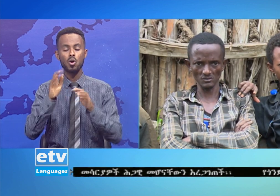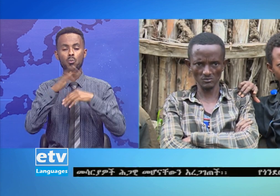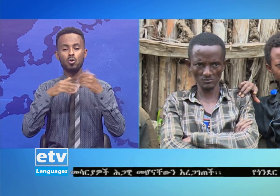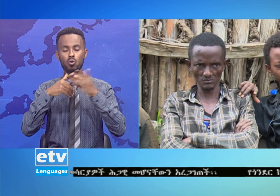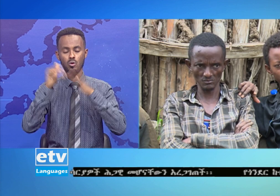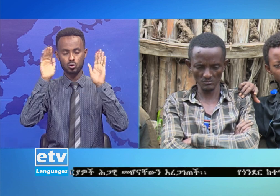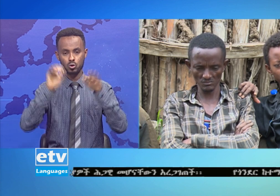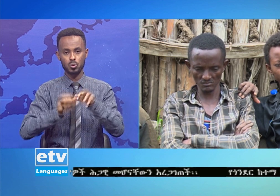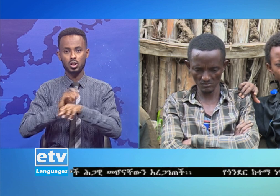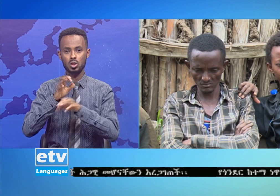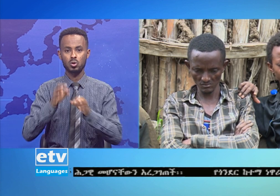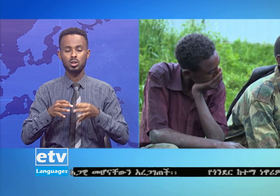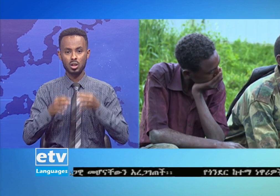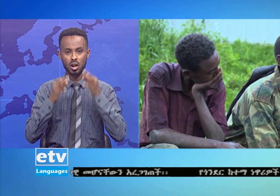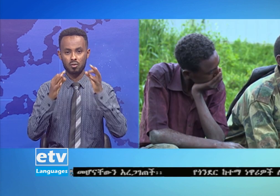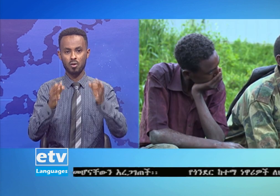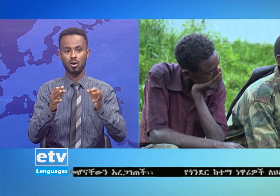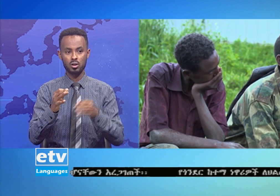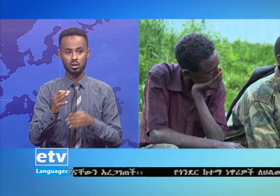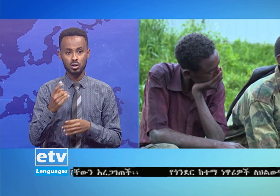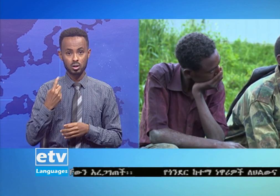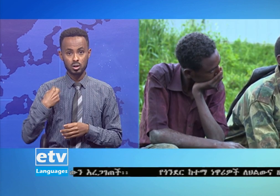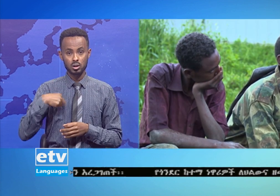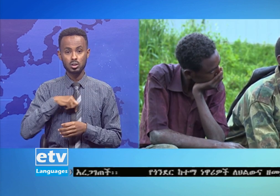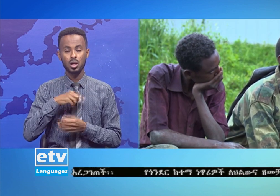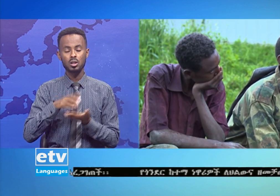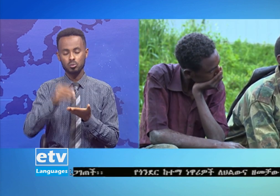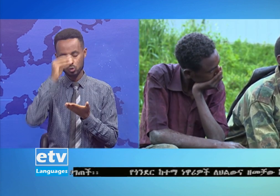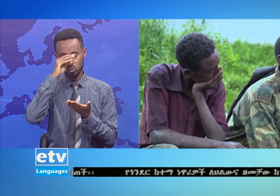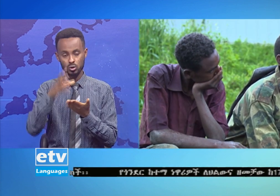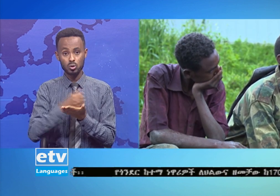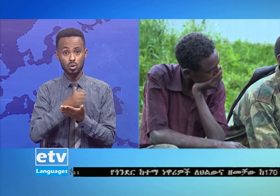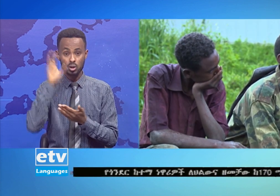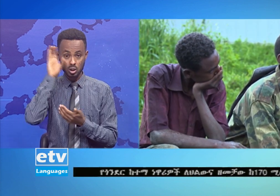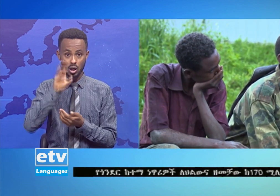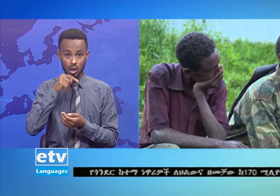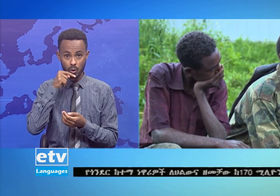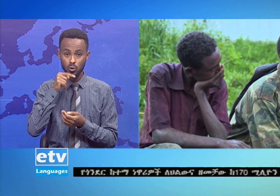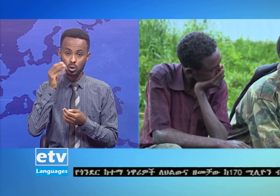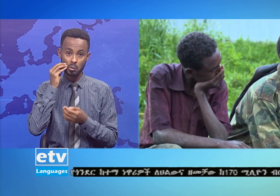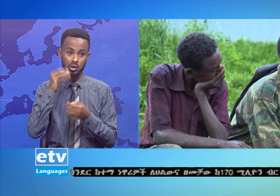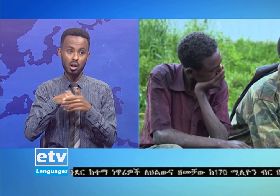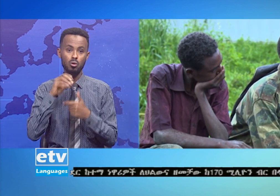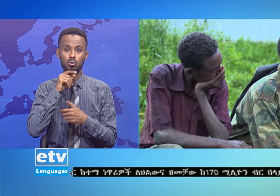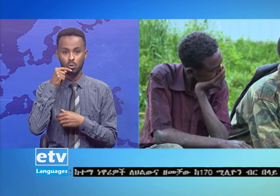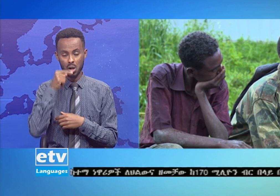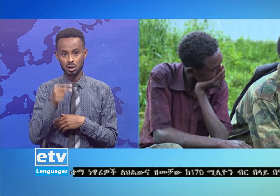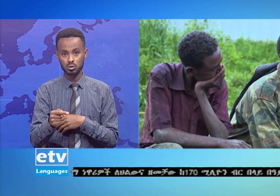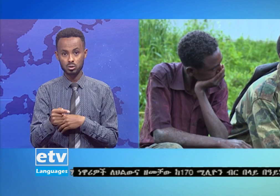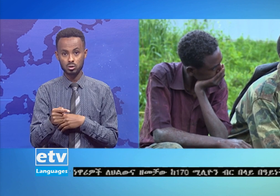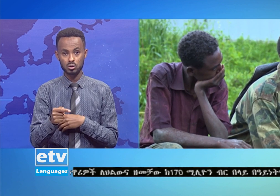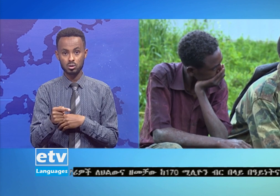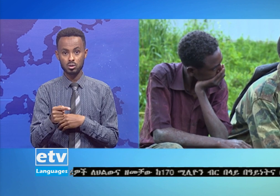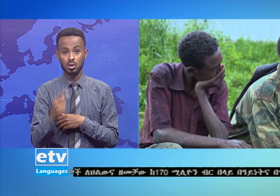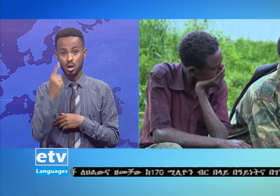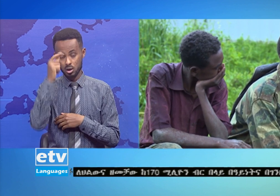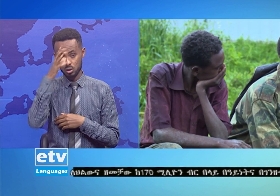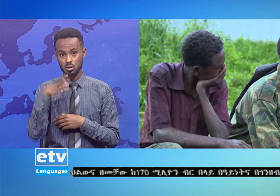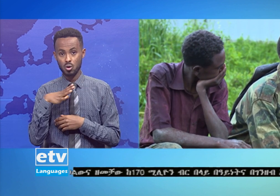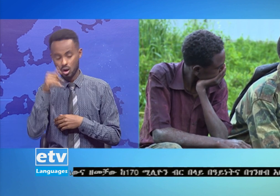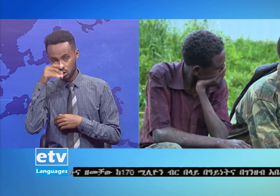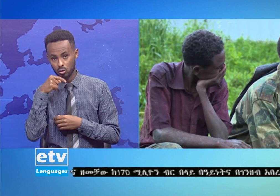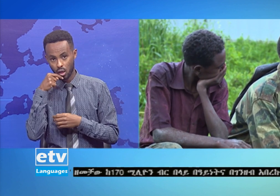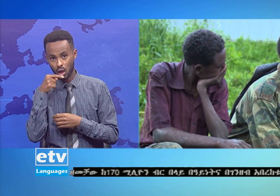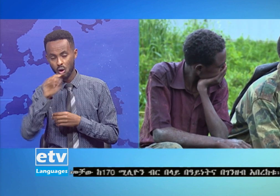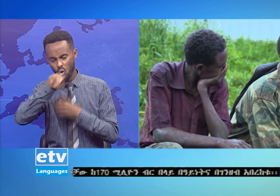ምርኮኞቹ መልእክታቸውን አስተላልፈዋል። ከኛ ትምህርት ይውሰዱ። ግዳጅ ተብላችሁ ከቤት እንዳትወጡ ነው የምላቸው። አንድ ሰው